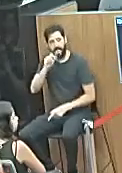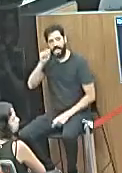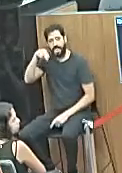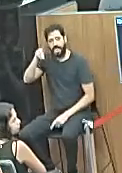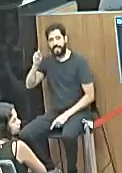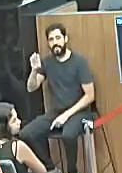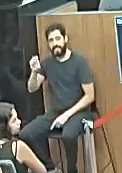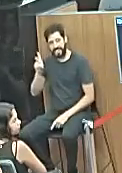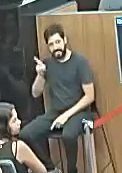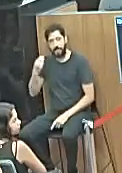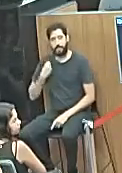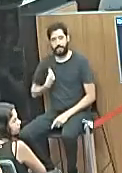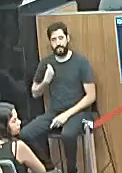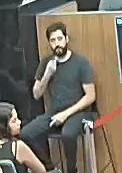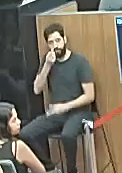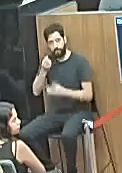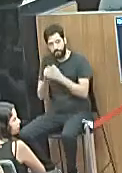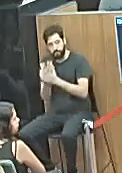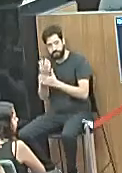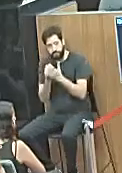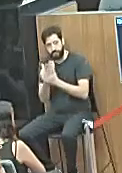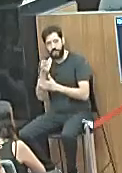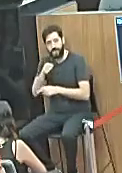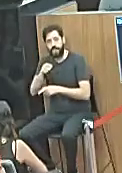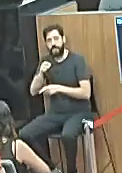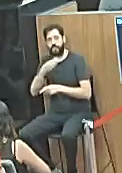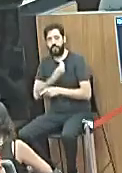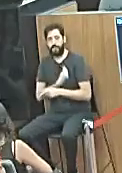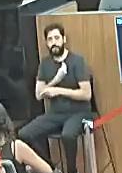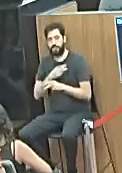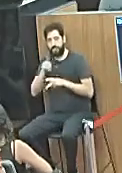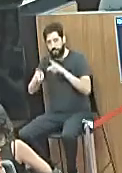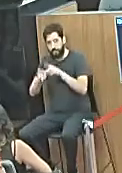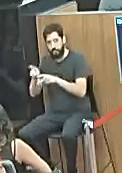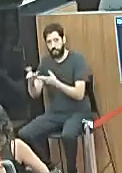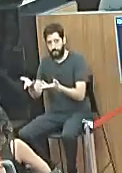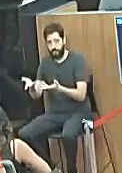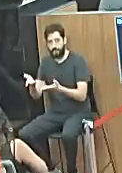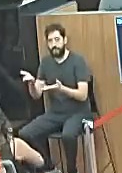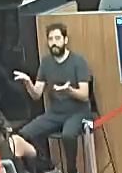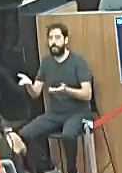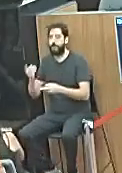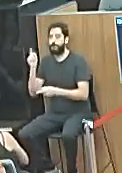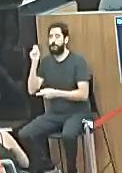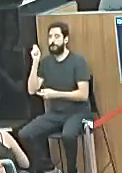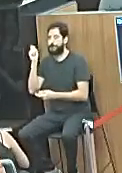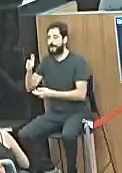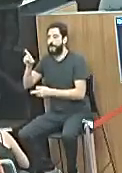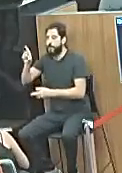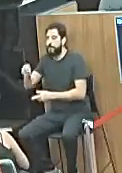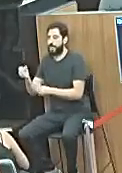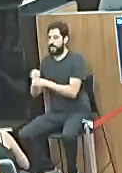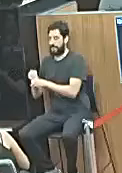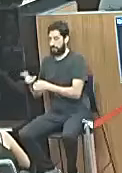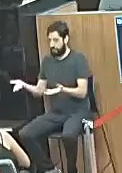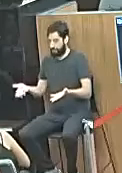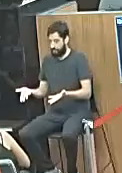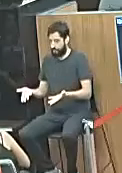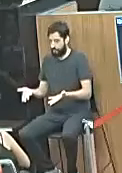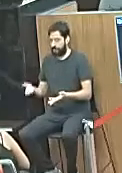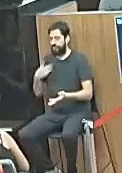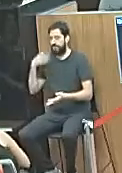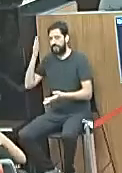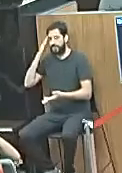do projeto de participação popular o ano que menos se pagou é evidente que daqui não